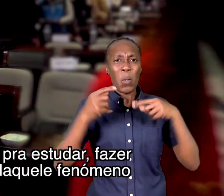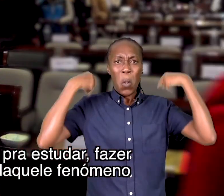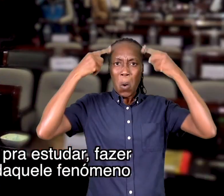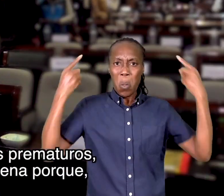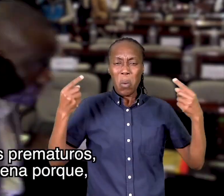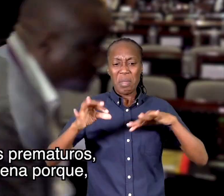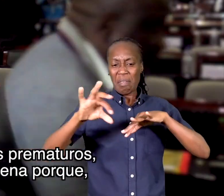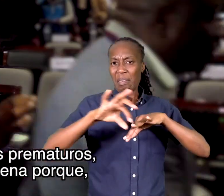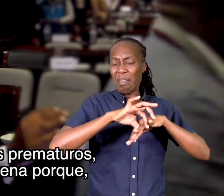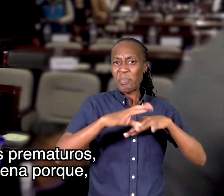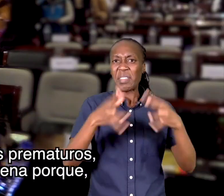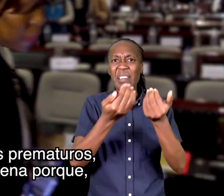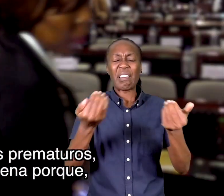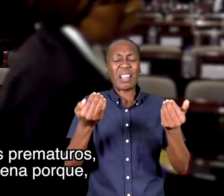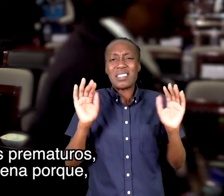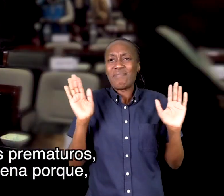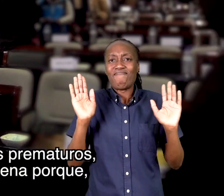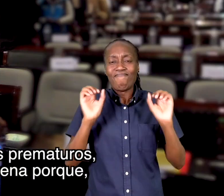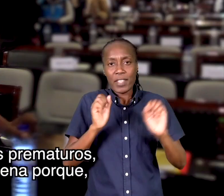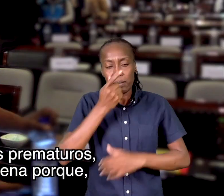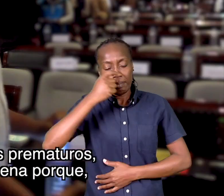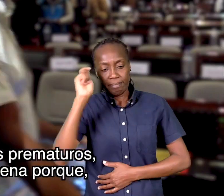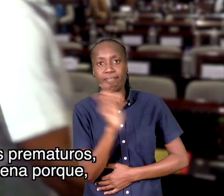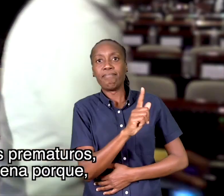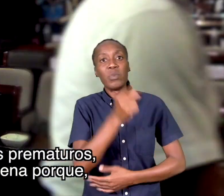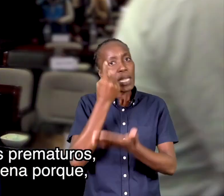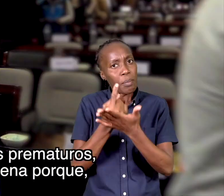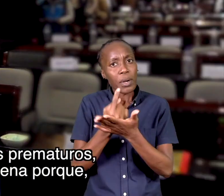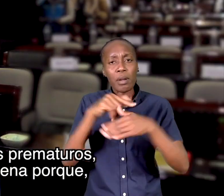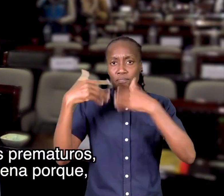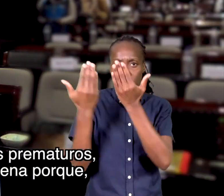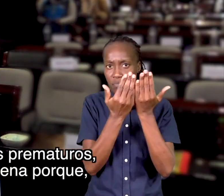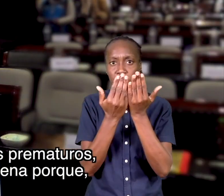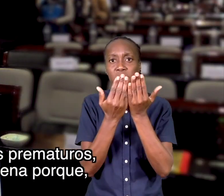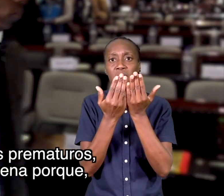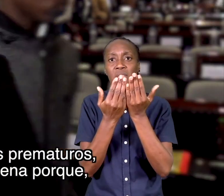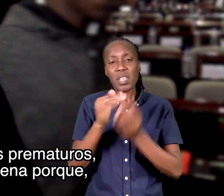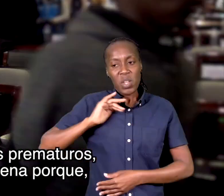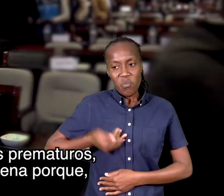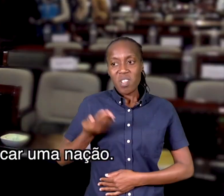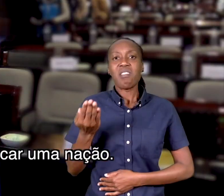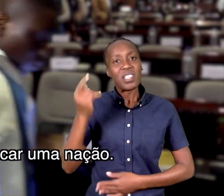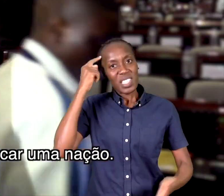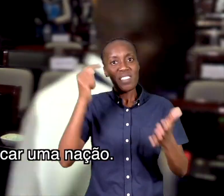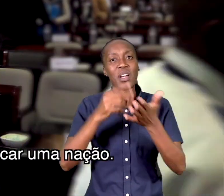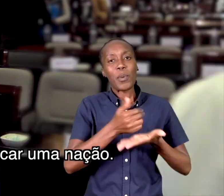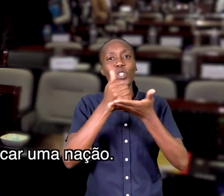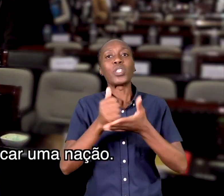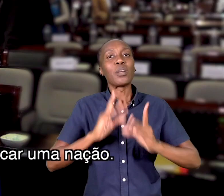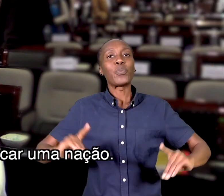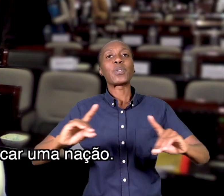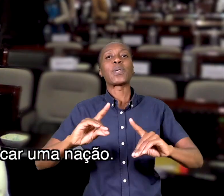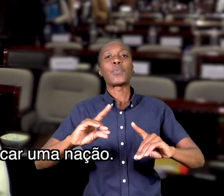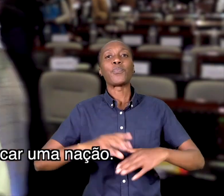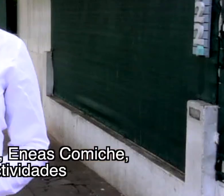daquele fenômeno que são os casamentos prematuros. Eu penso que vale a pena, porque educar uma mulher